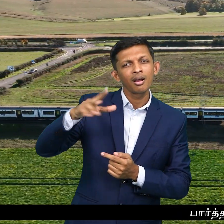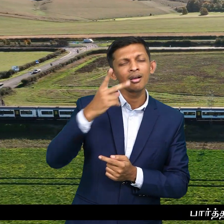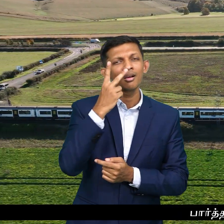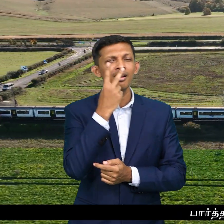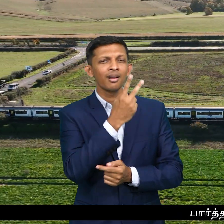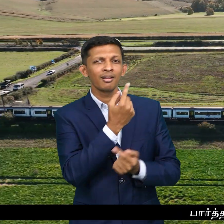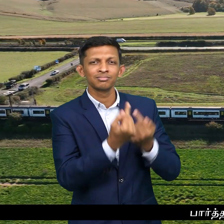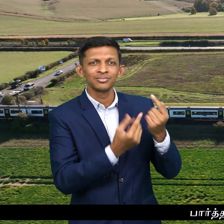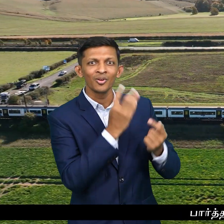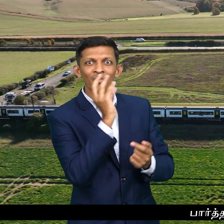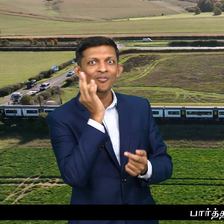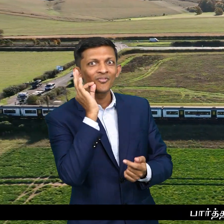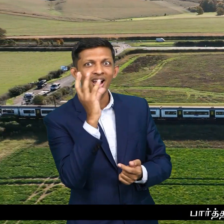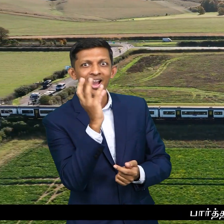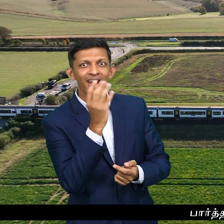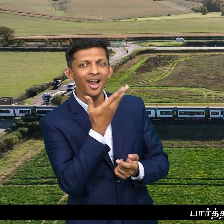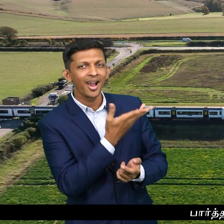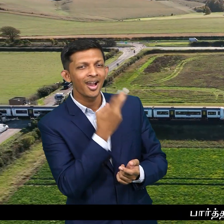பார்த்திருப்போம்.